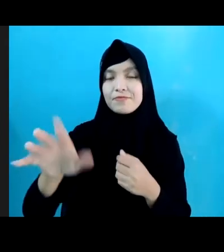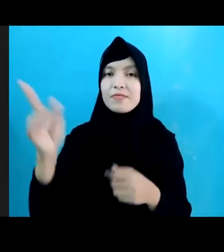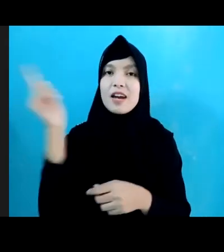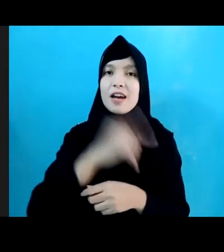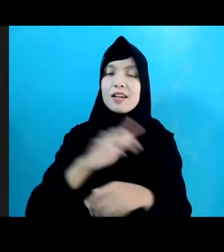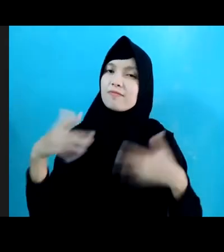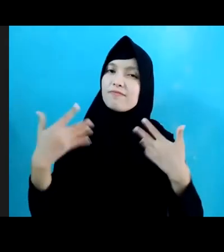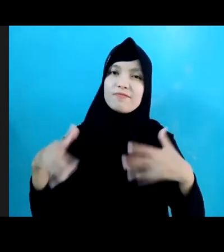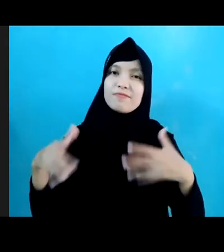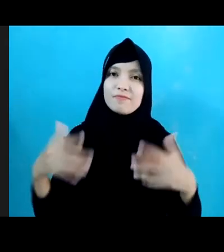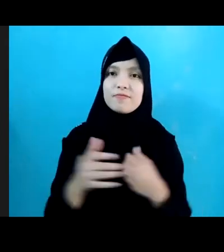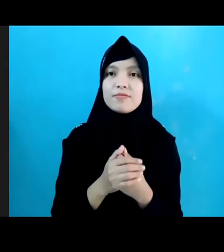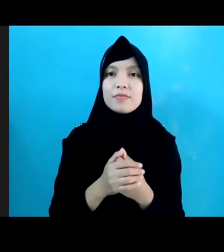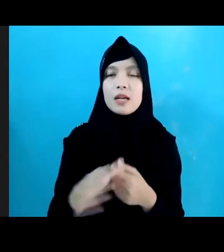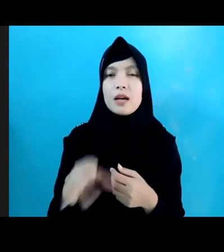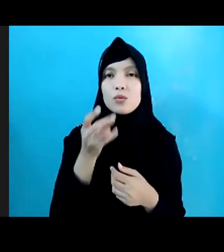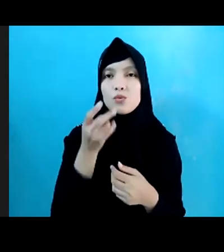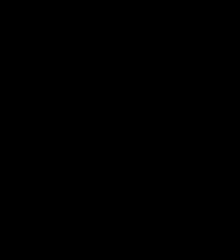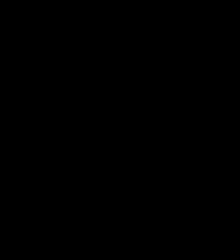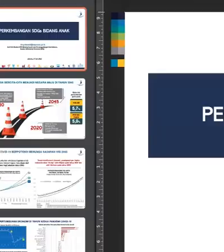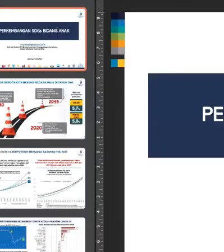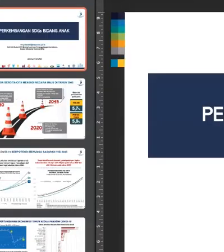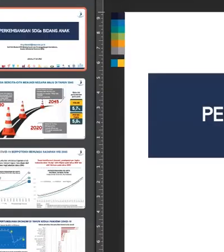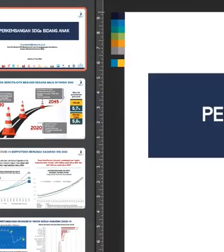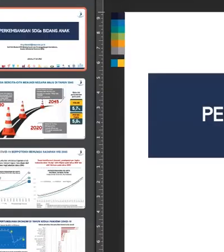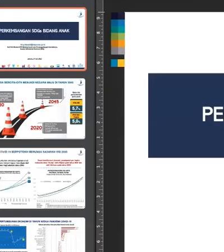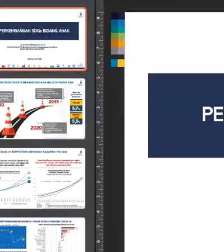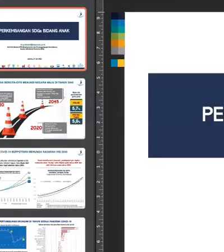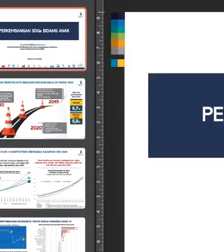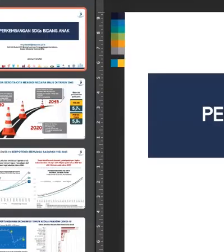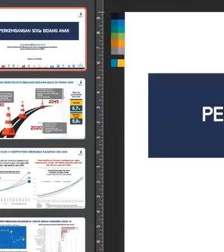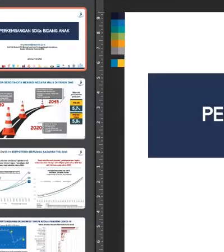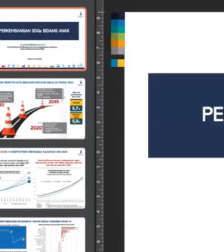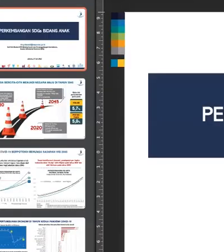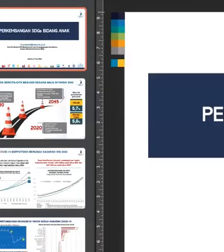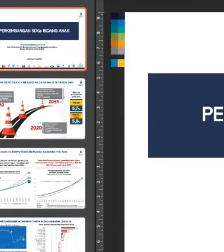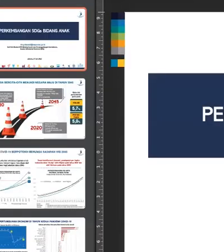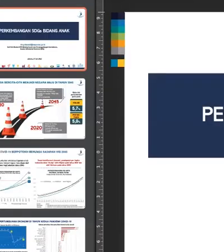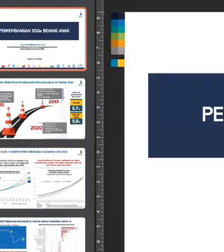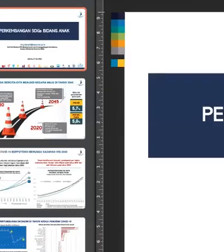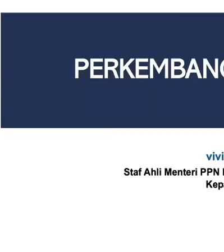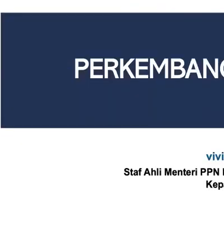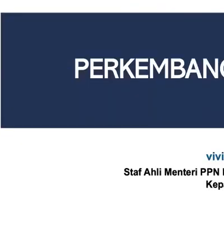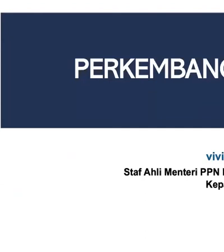kita ini Mungkin saya izin-izin share beberapa slide Apakah sudah bisa dilihat